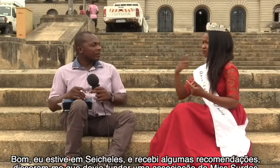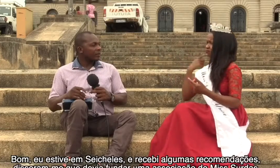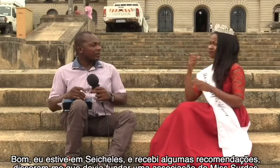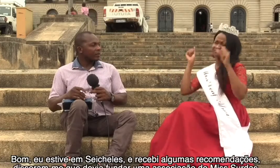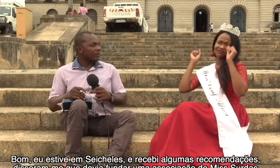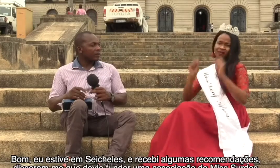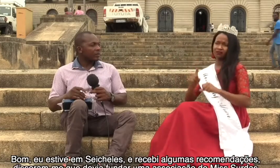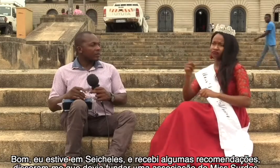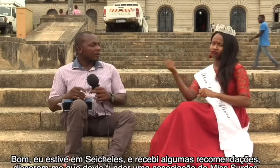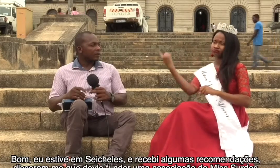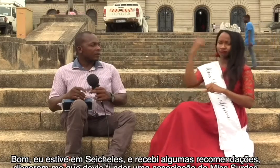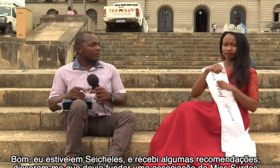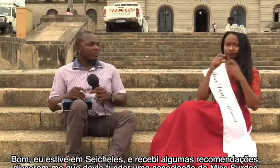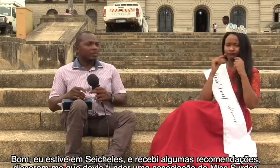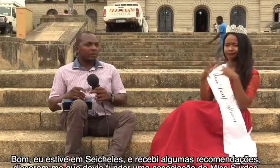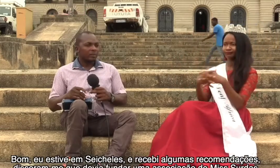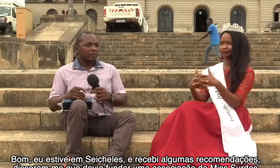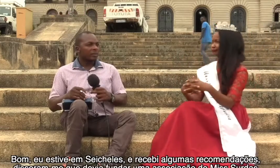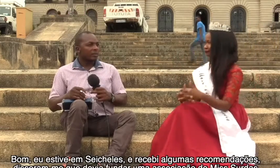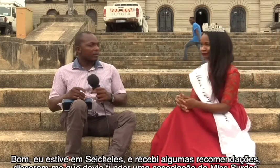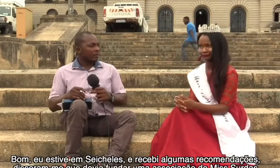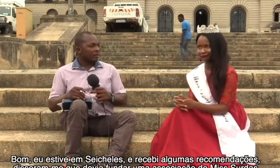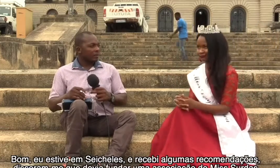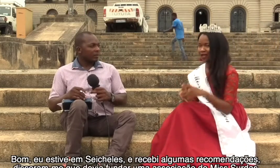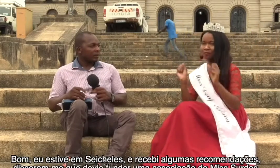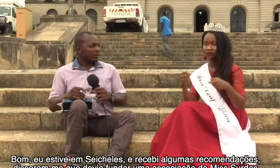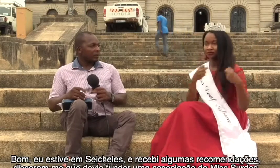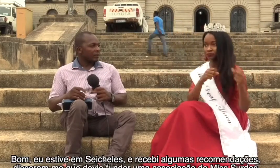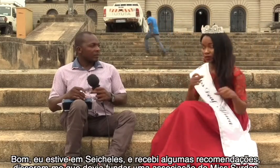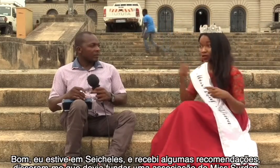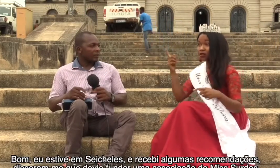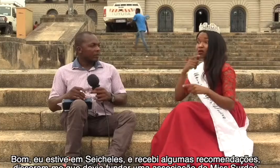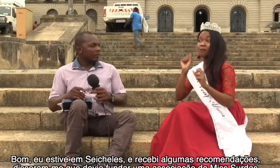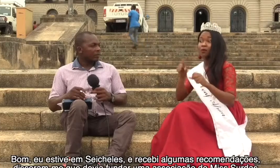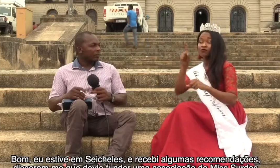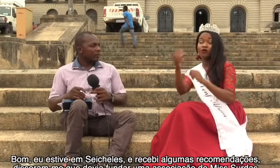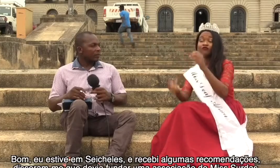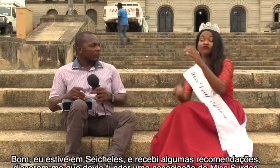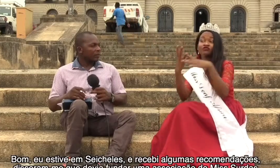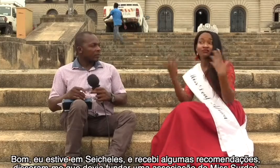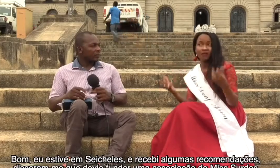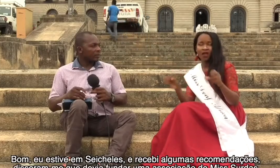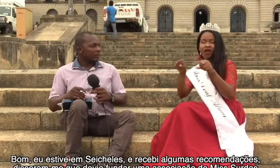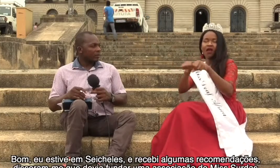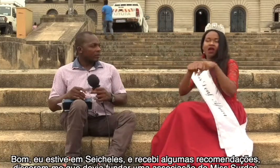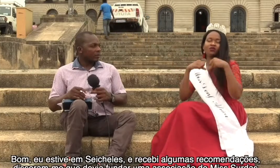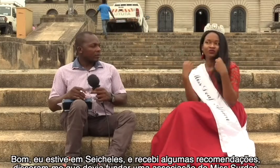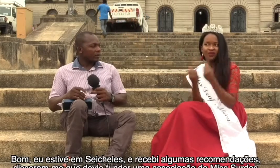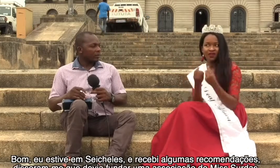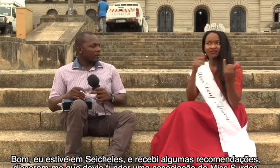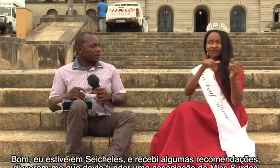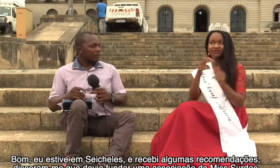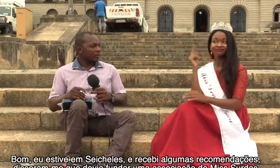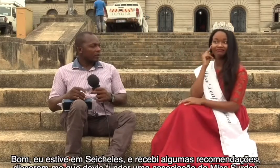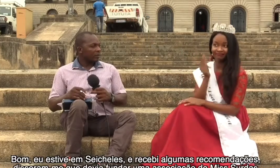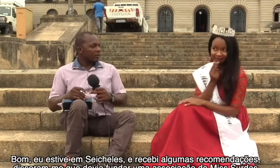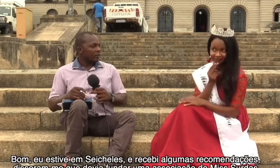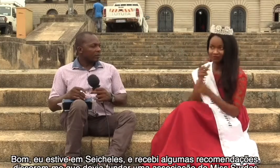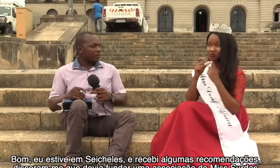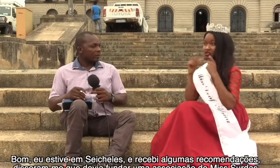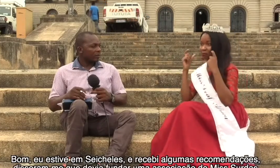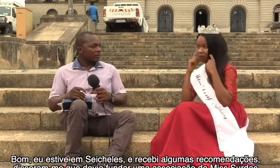eu estive em Seychelles e recebi algumas recomendações. Disseram-me que devia fundar uma associação de